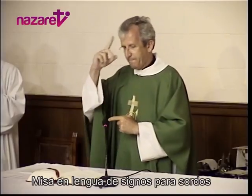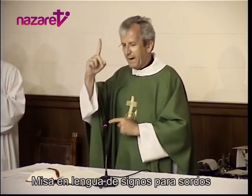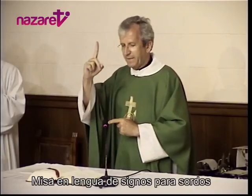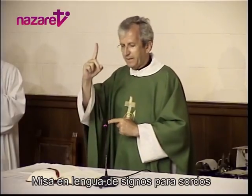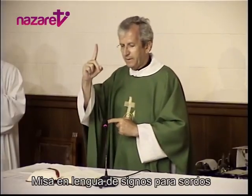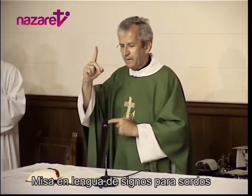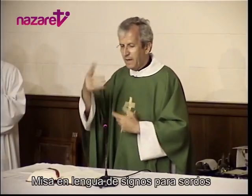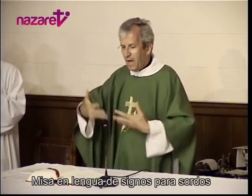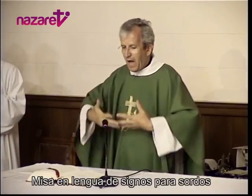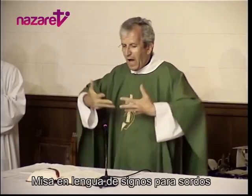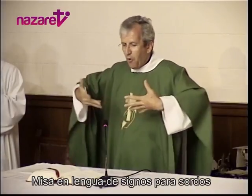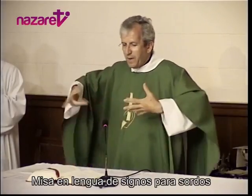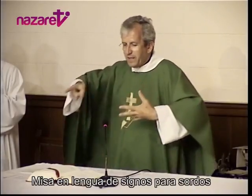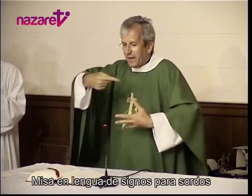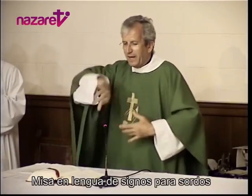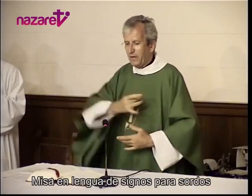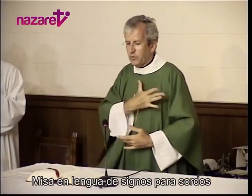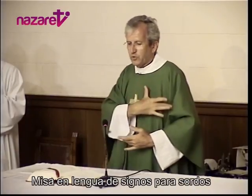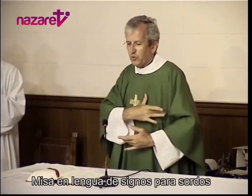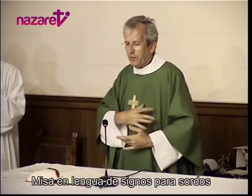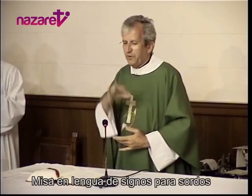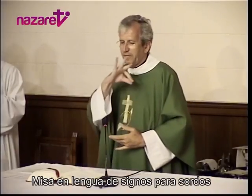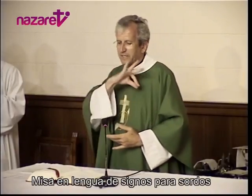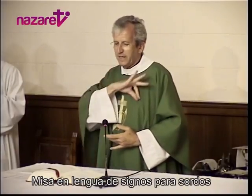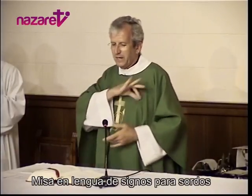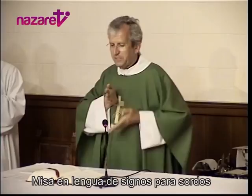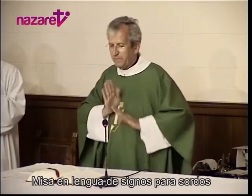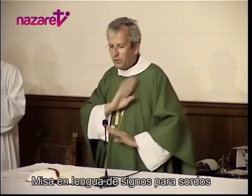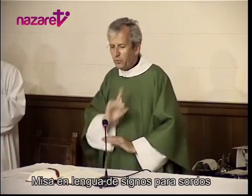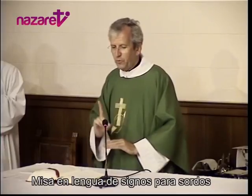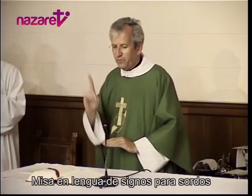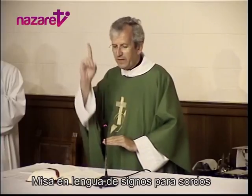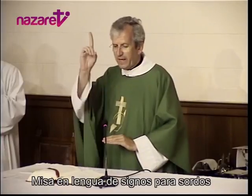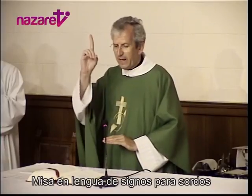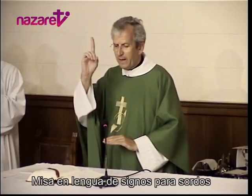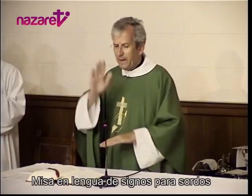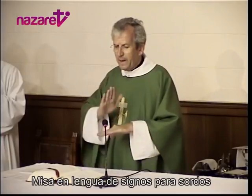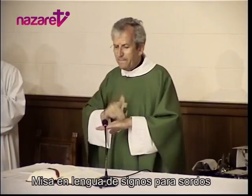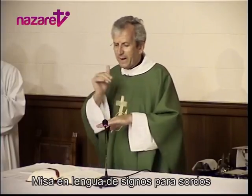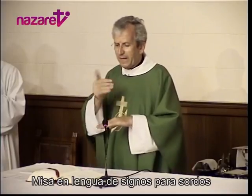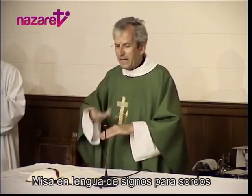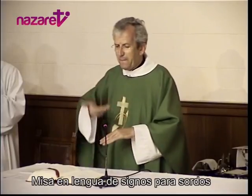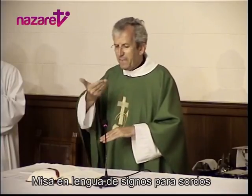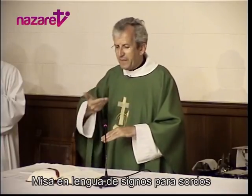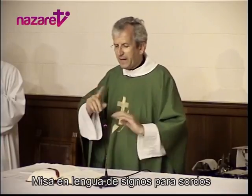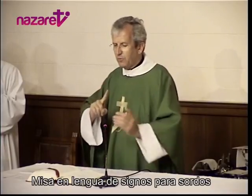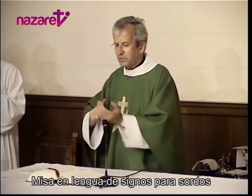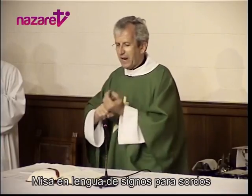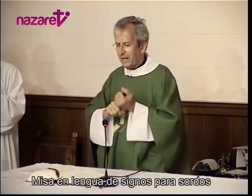Padre, aumenta en nuestros corazones el espíritu filial para que merezcamos